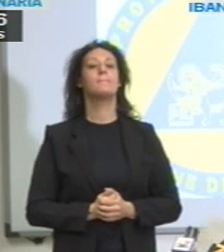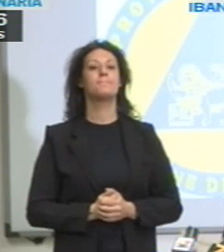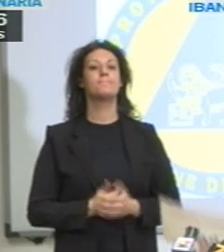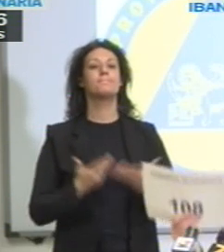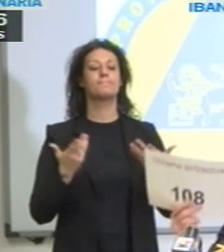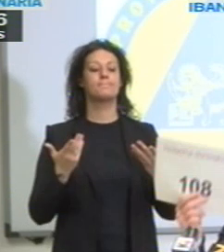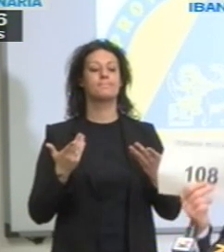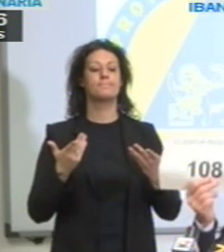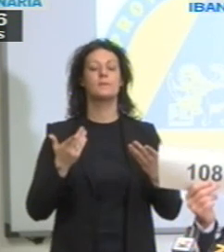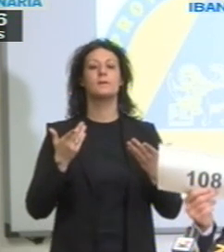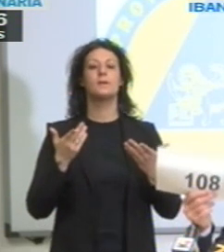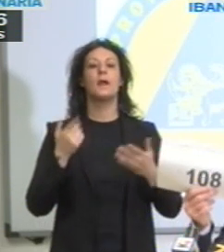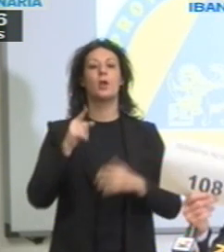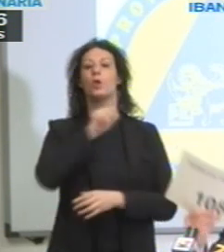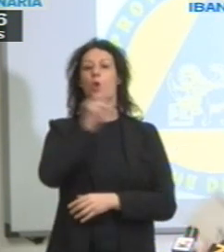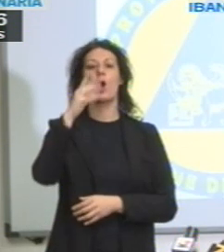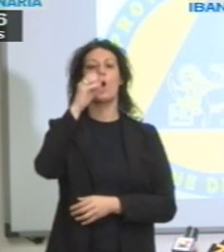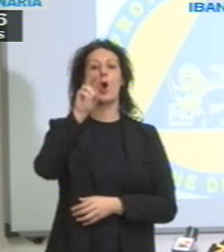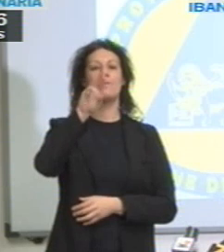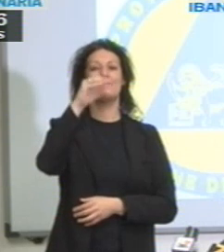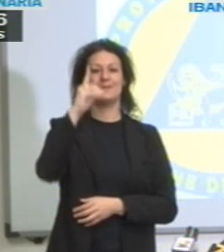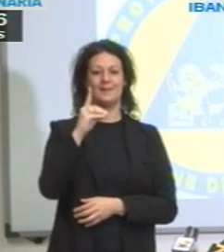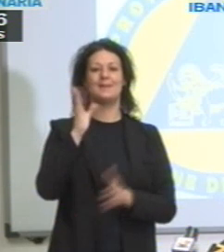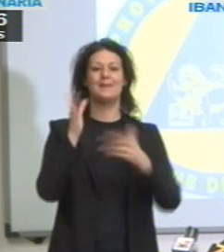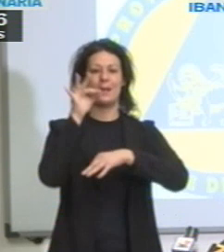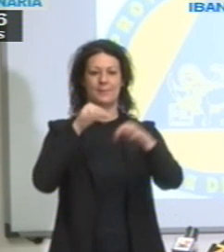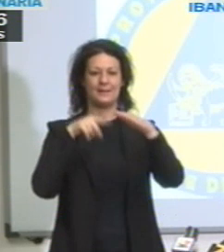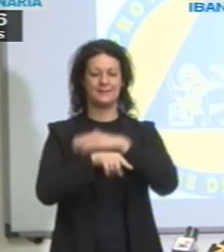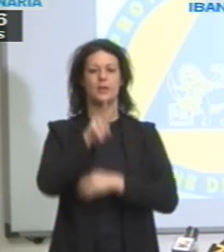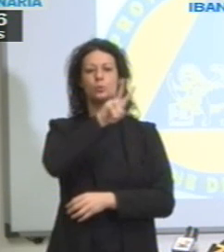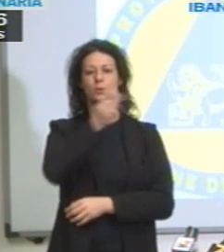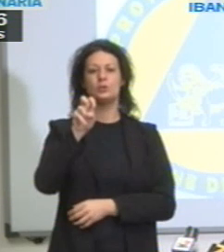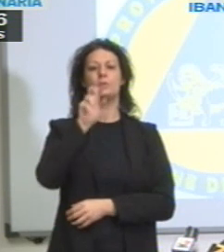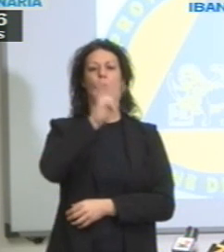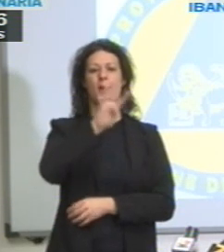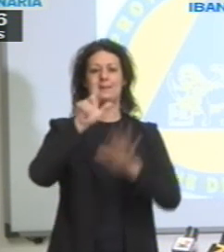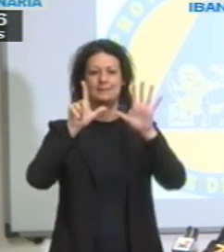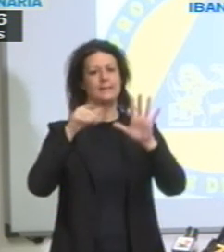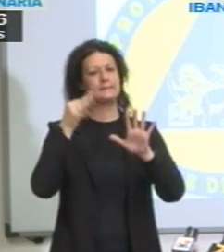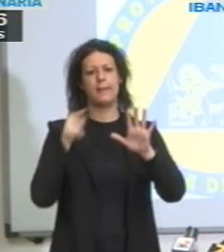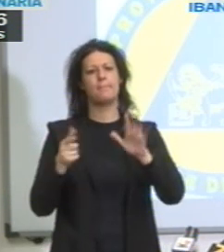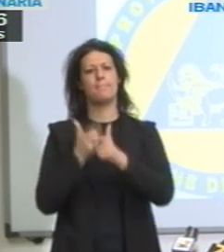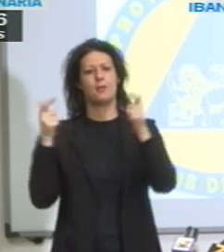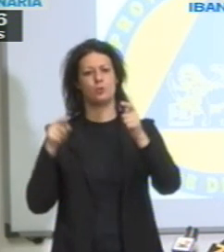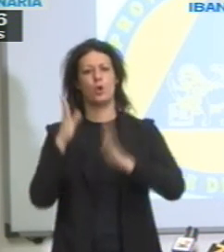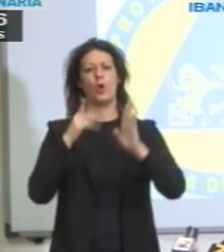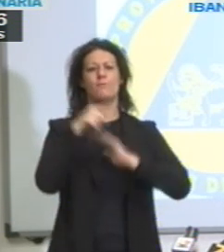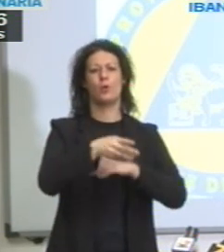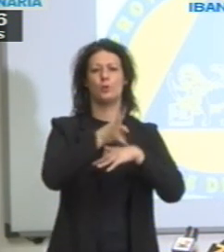comunque oggi sono 237 in non coronavirus, per cui sono il doppio del coronavirus. E i dimessi